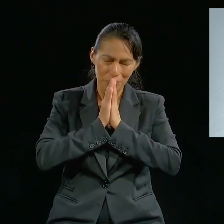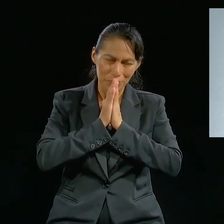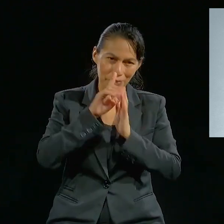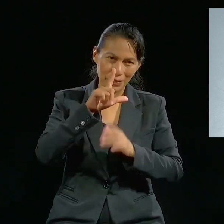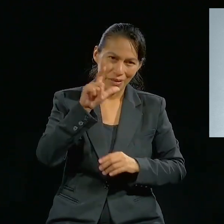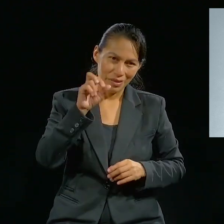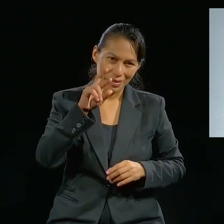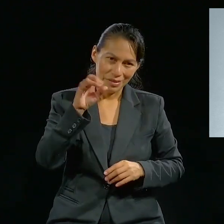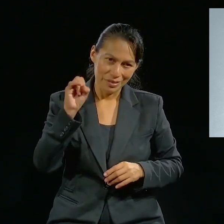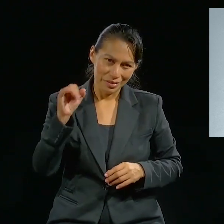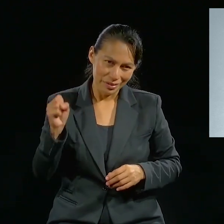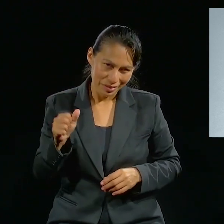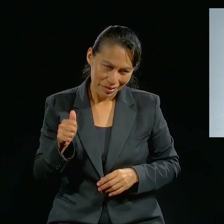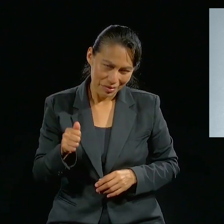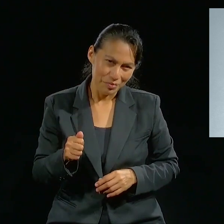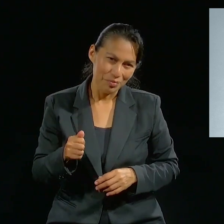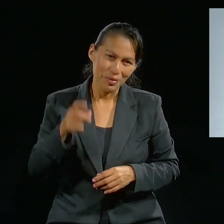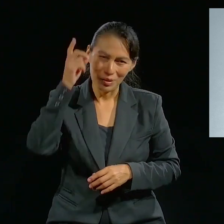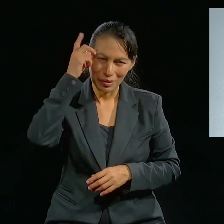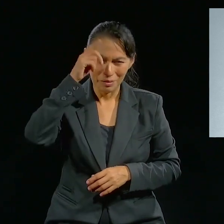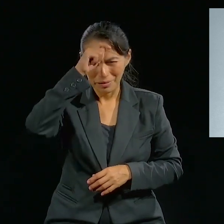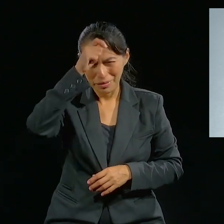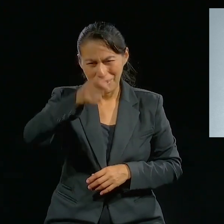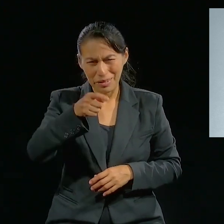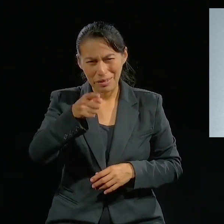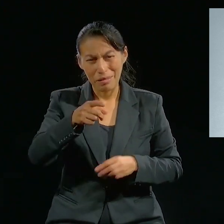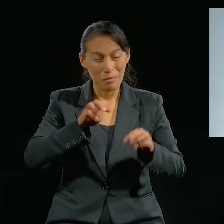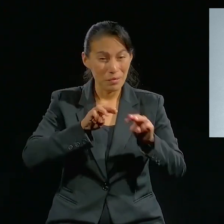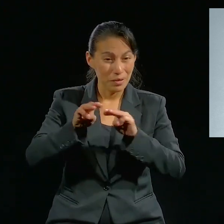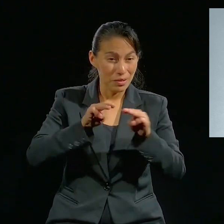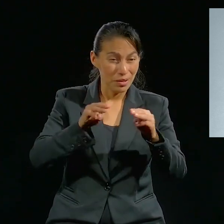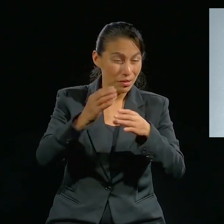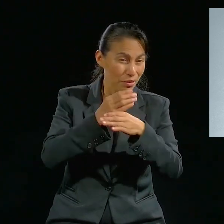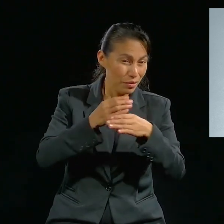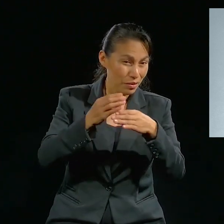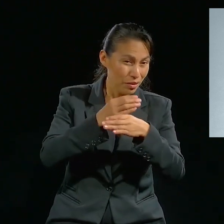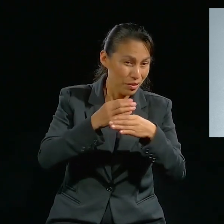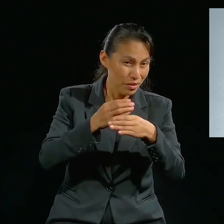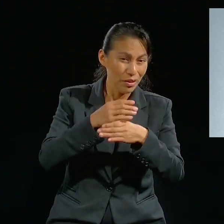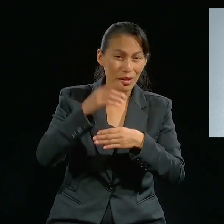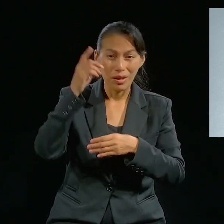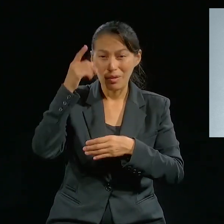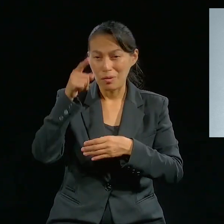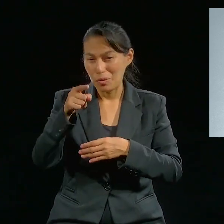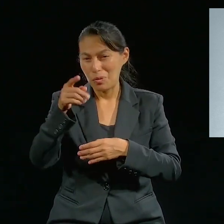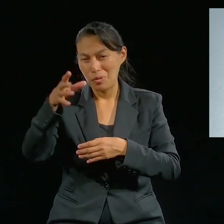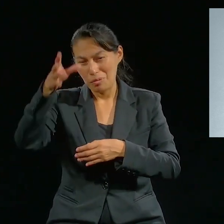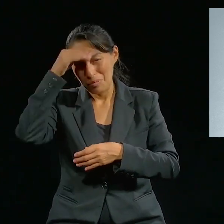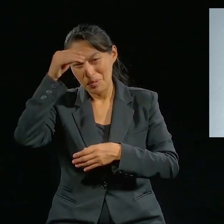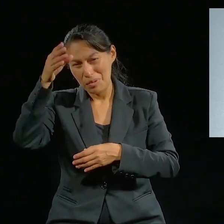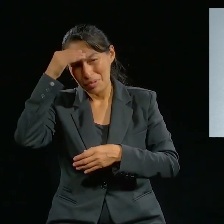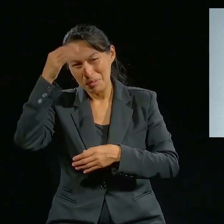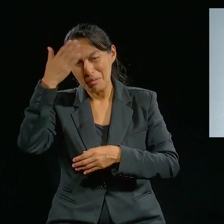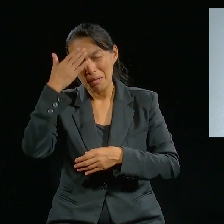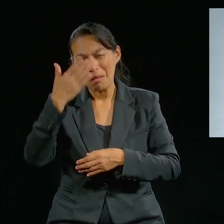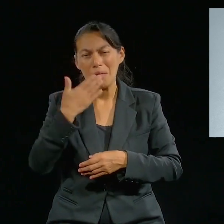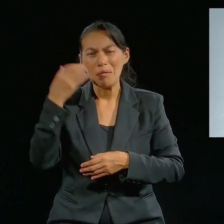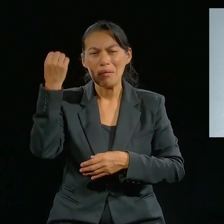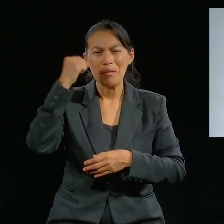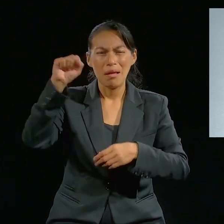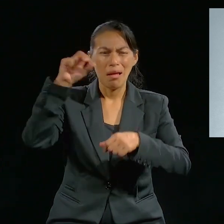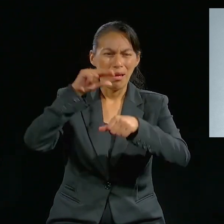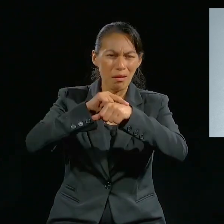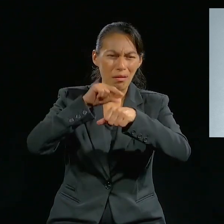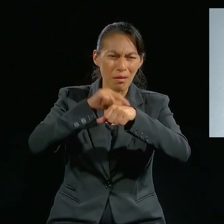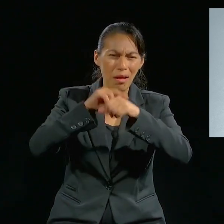misterio de curación que tú tienes como has sido capacitada como médico para poder dar